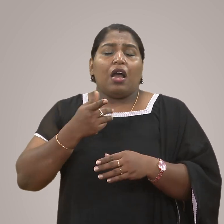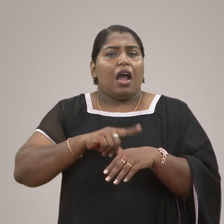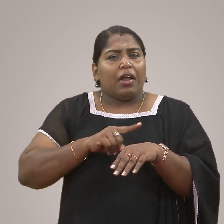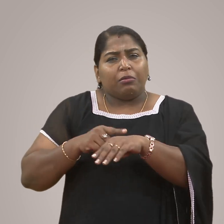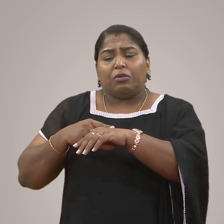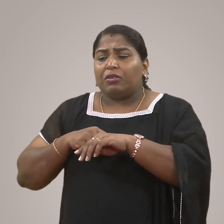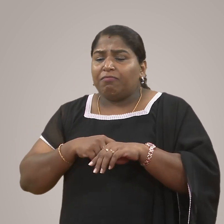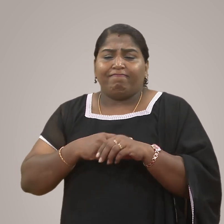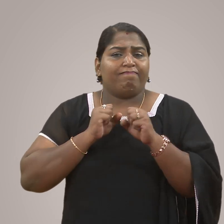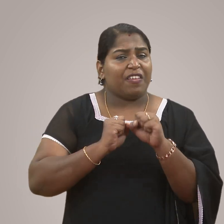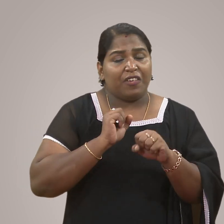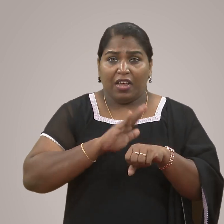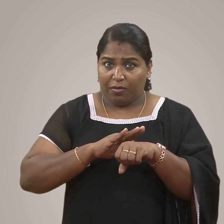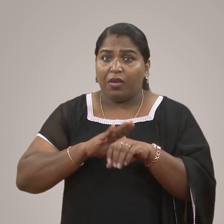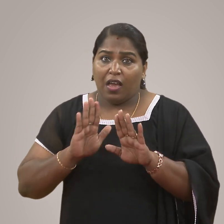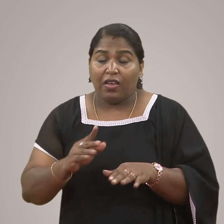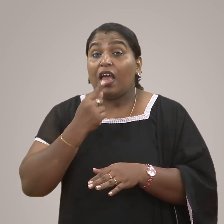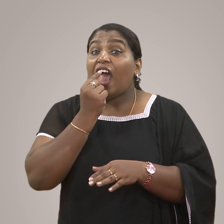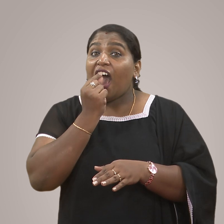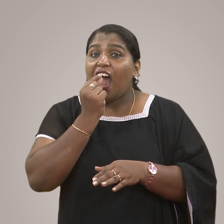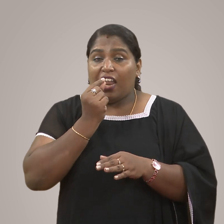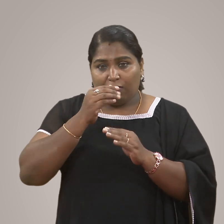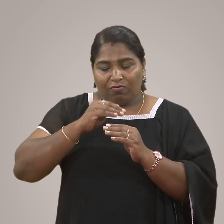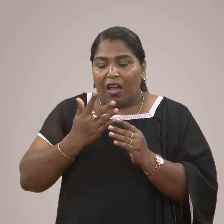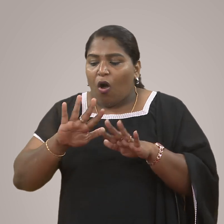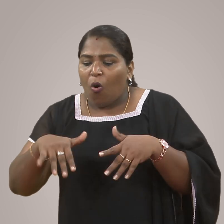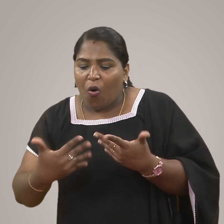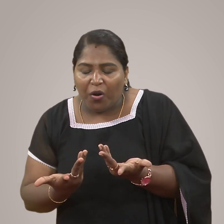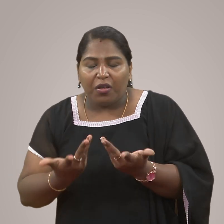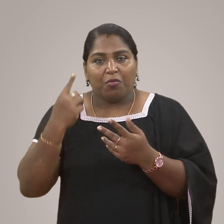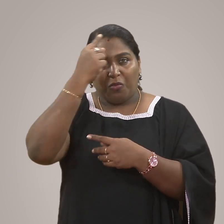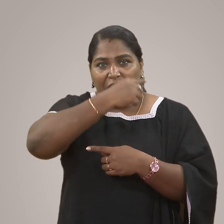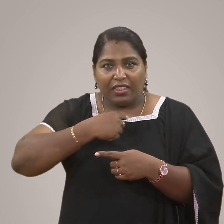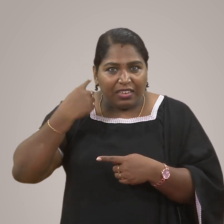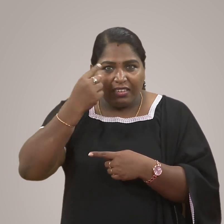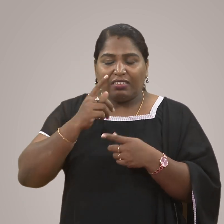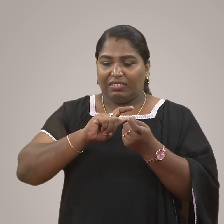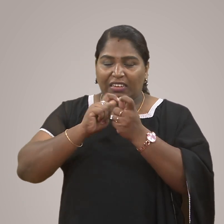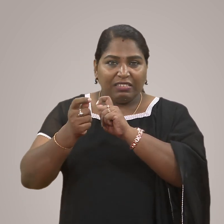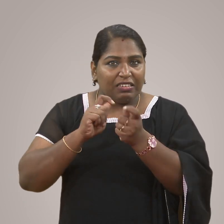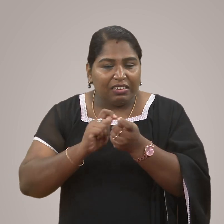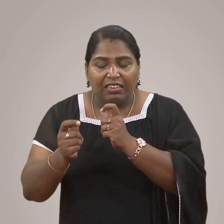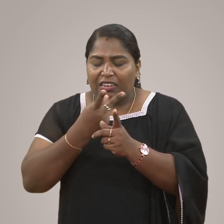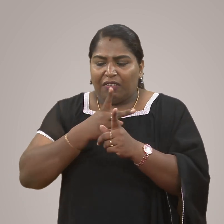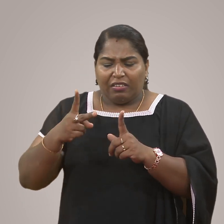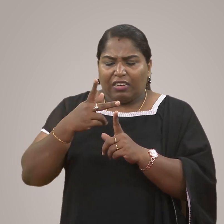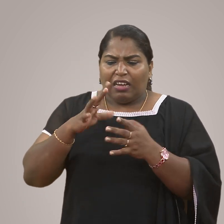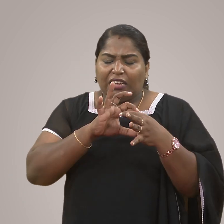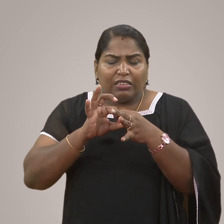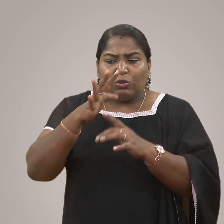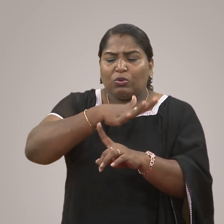സംസാരിക്കുമ്പോഴും ഒക്കെ ചെറിയ ബുദ്ധിമുട്ടുകൾ ഉണ്ടാകും. പല്ലിൻ്റെ വളർച്ചയിലും കേൾവിയിലും മുഖത്തിൻ്റെ ആകൃതിയിൽ ഉണ്ടാകുന്ന വ്യത്യാസങ്ങൾ